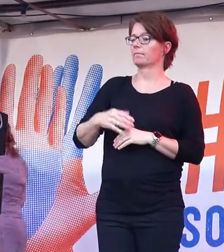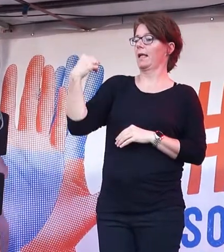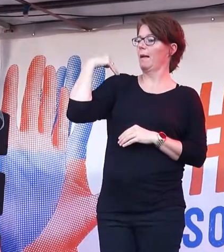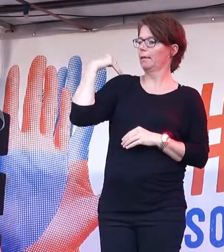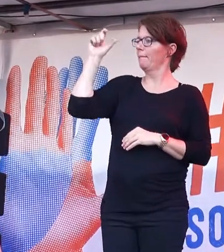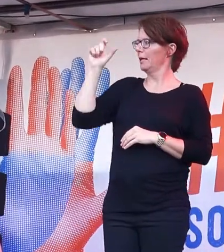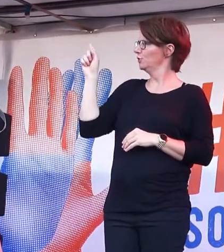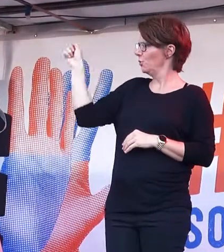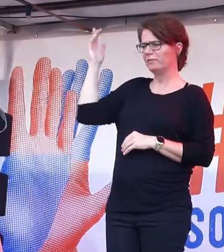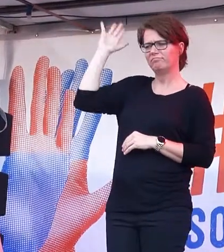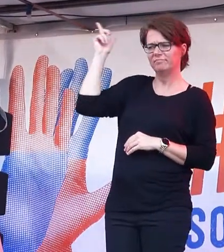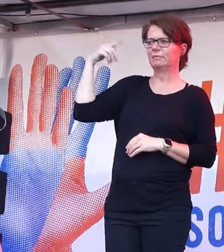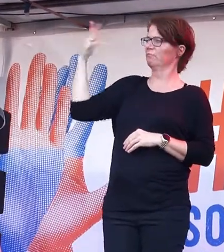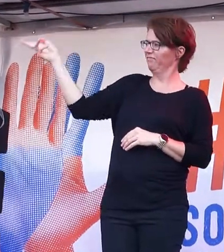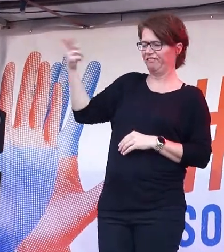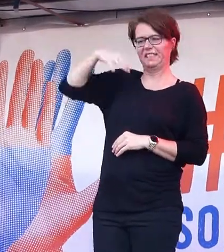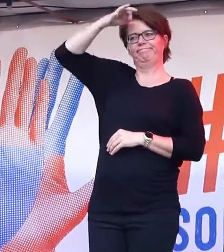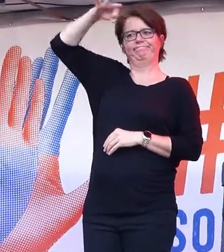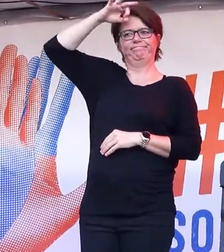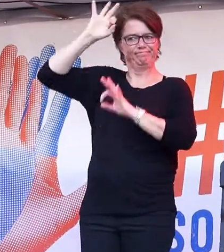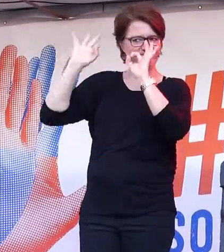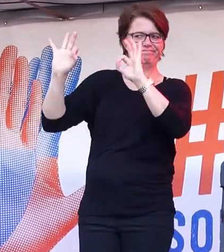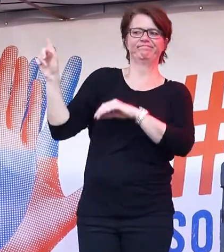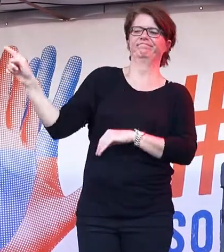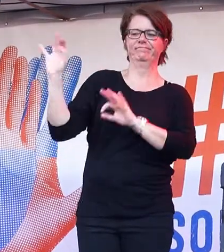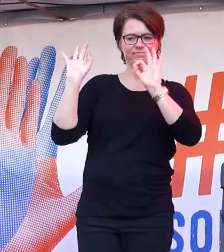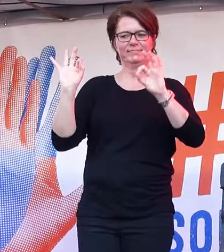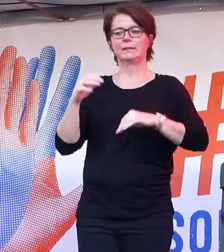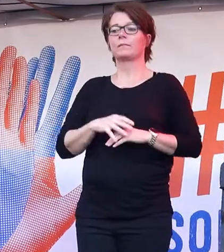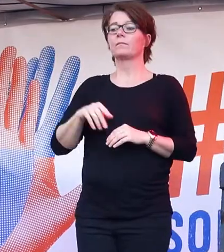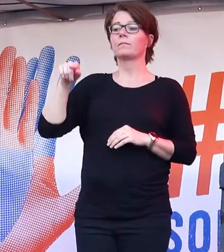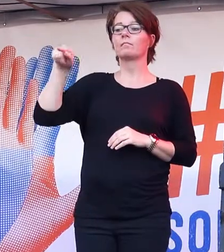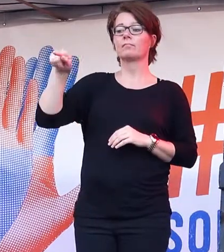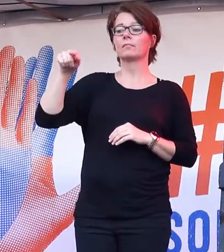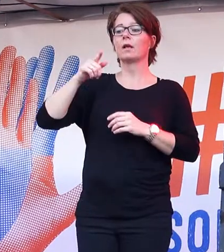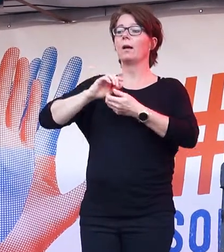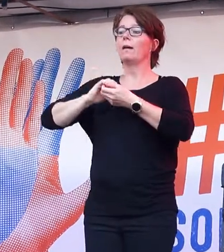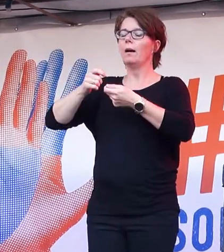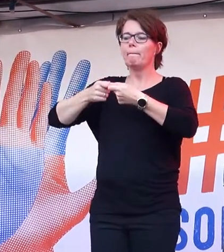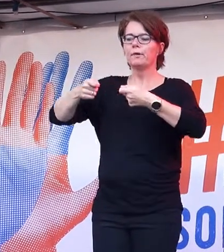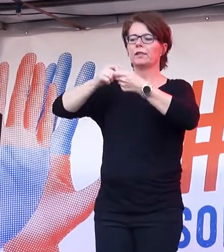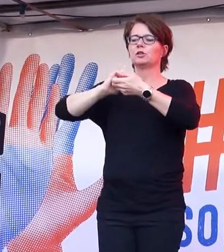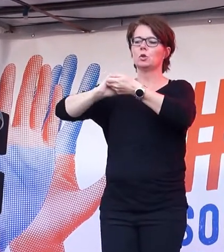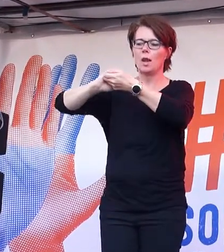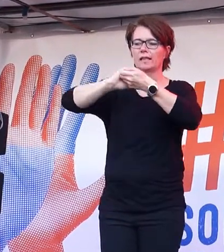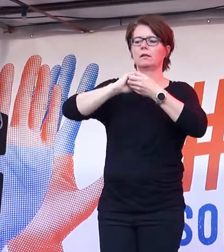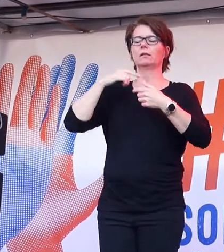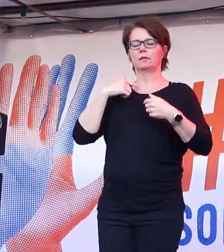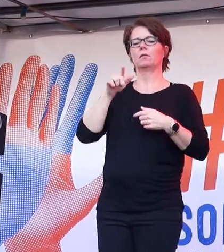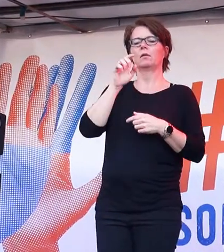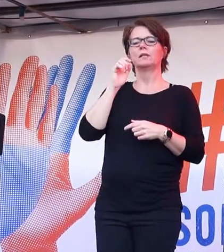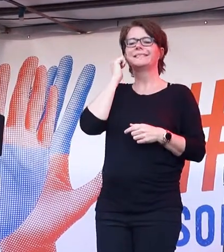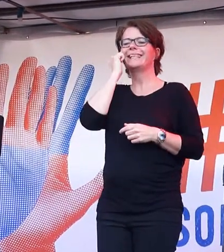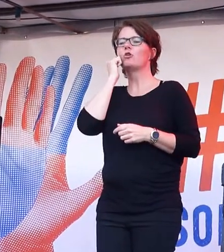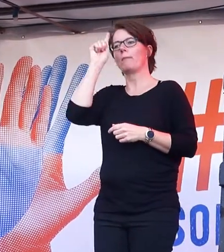nur anschließen. Frau Trautwein ist Mitglied im Bündnis für Solidarität mit den Sinti und Roma Europas. Für alle anderen, die auch noch Mitglied im